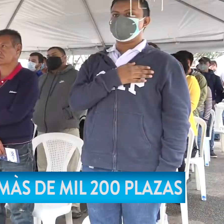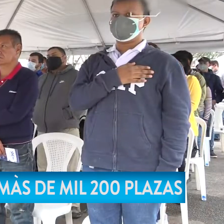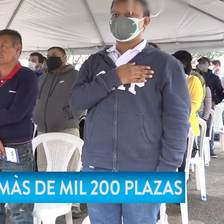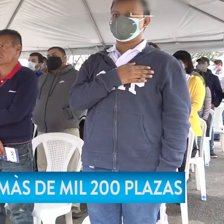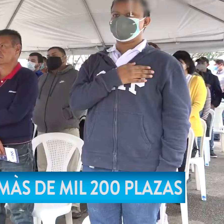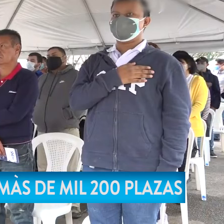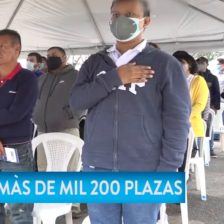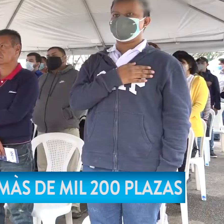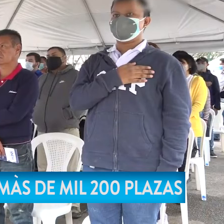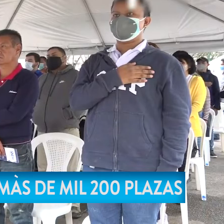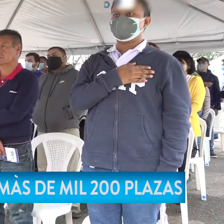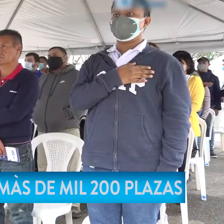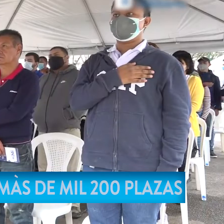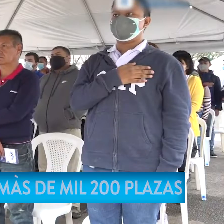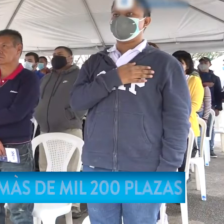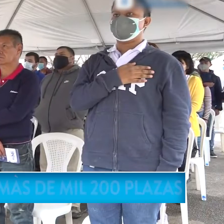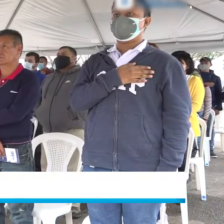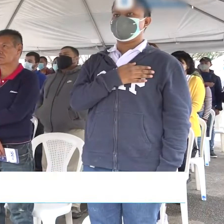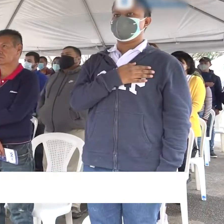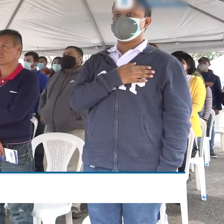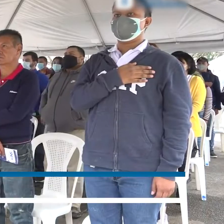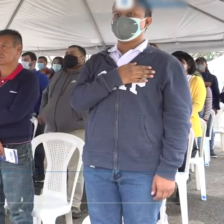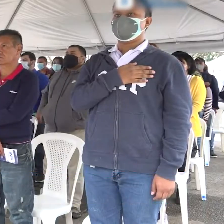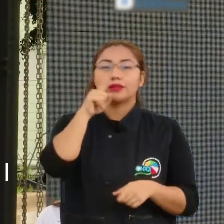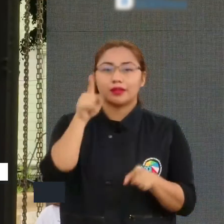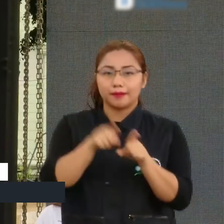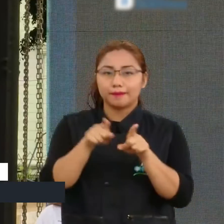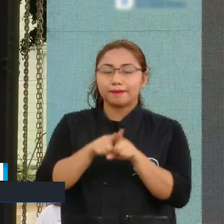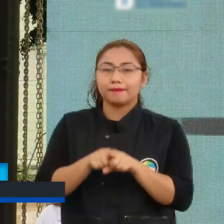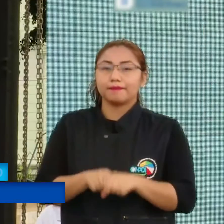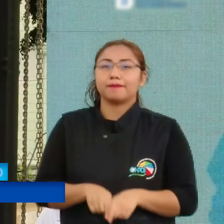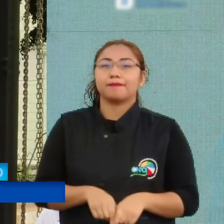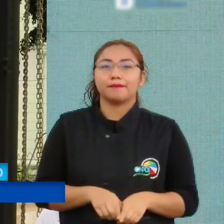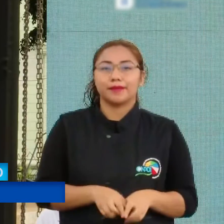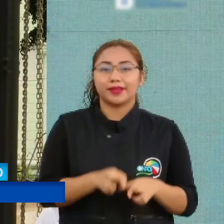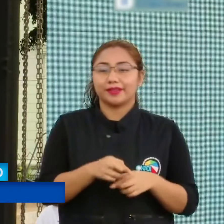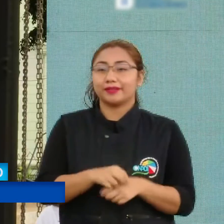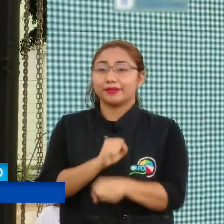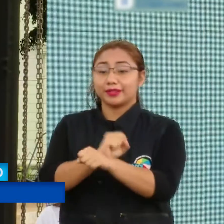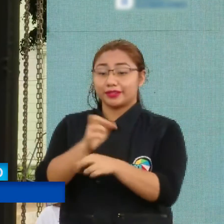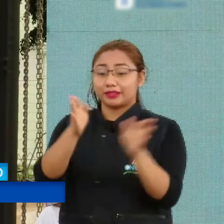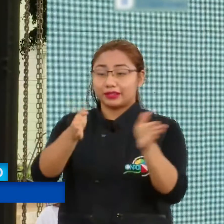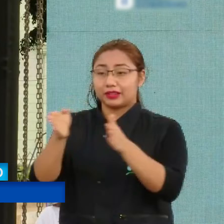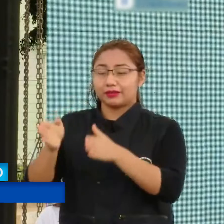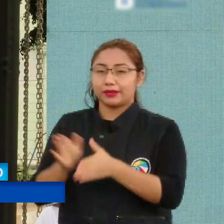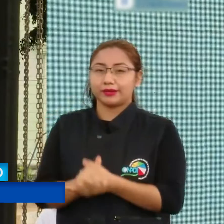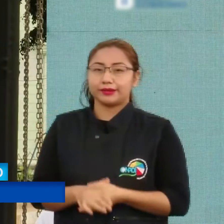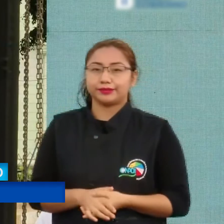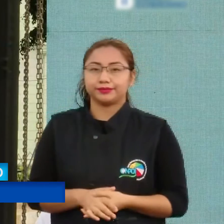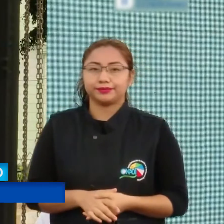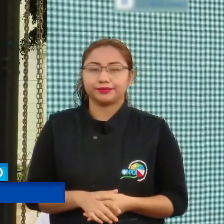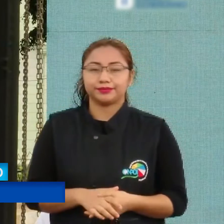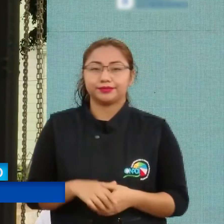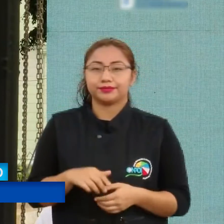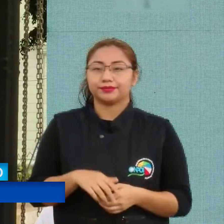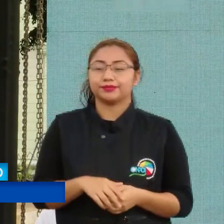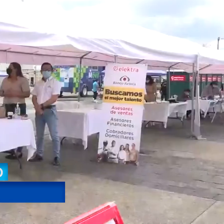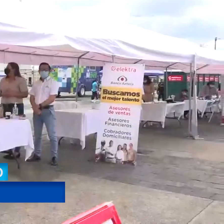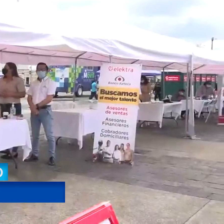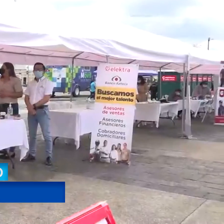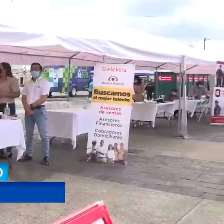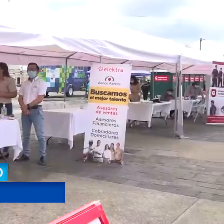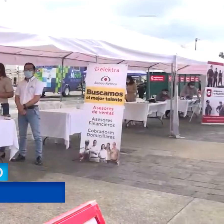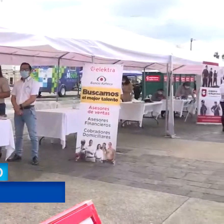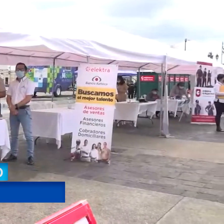plazas de trabajo a la población guatemalteca en diferentes puntos del país. Para hacer más dinámico el proceso de gestión entre la oferta y la demanda de trabajo,